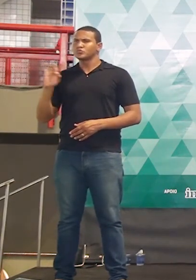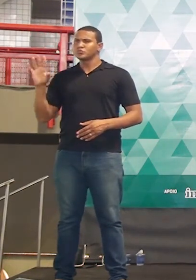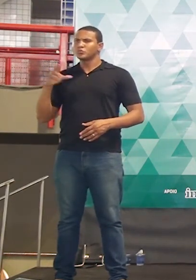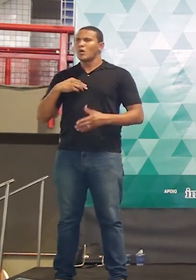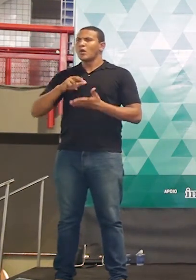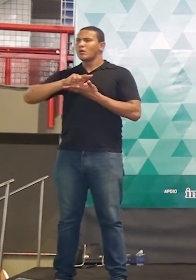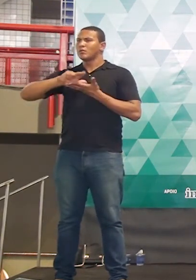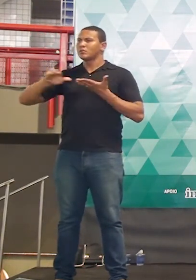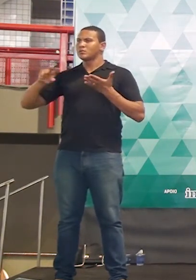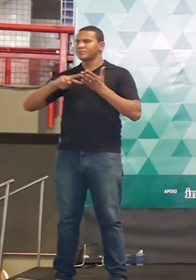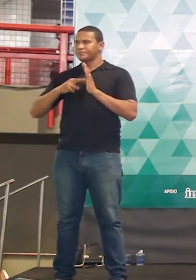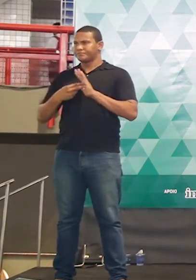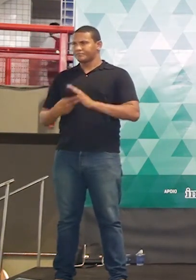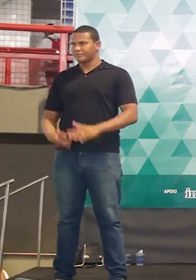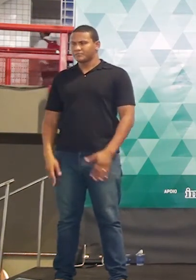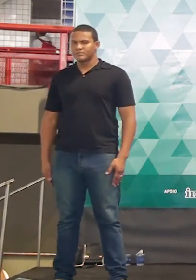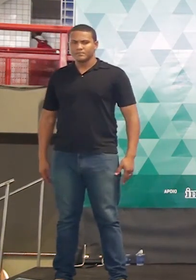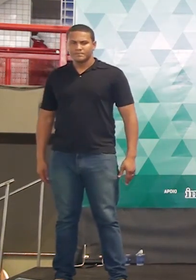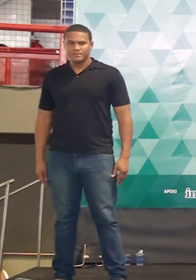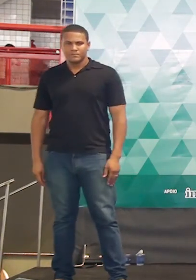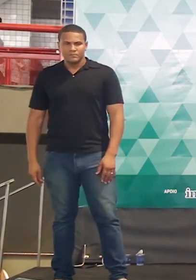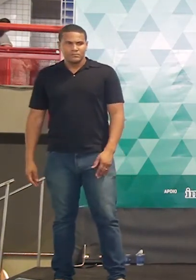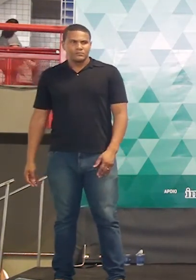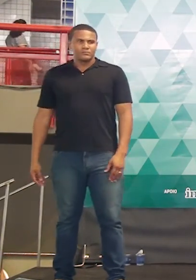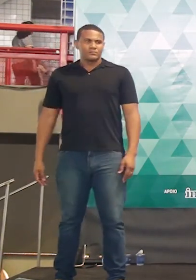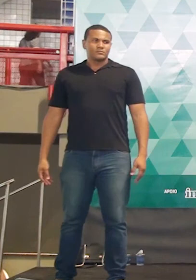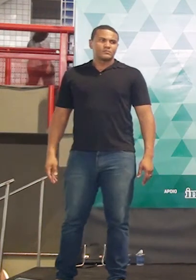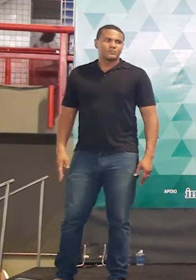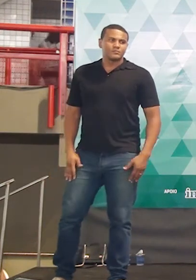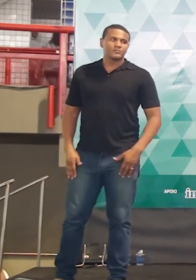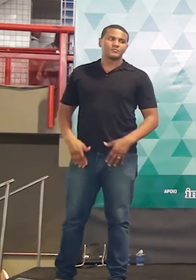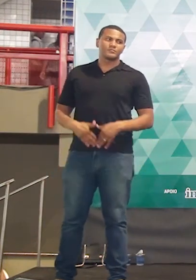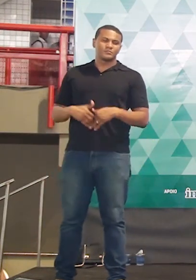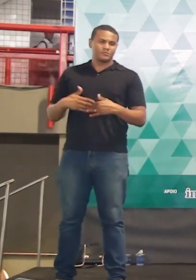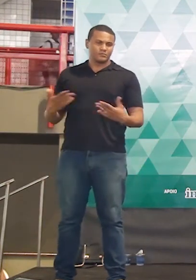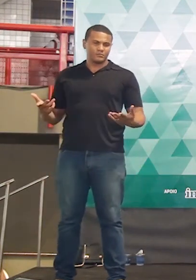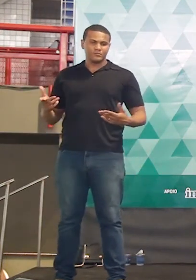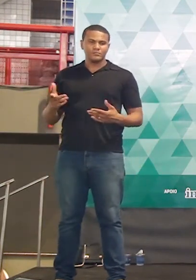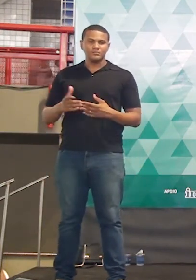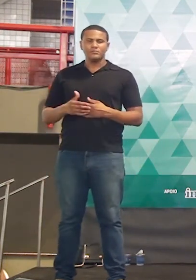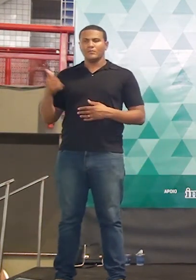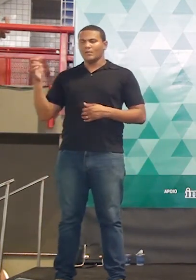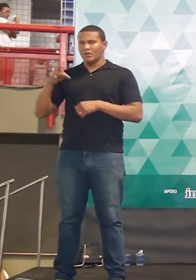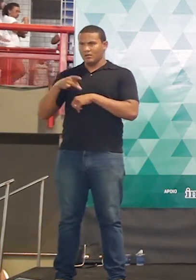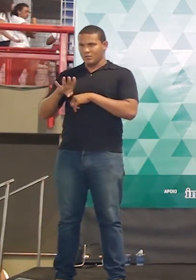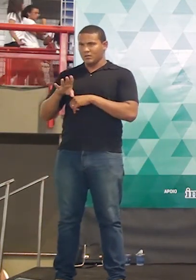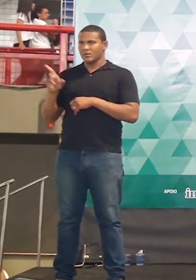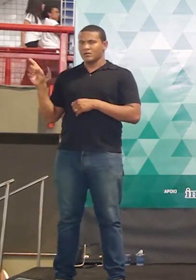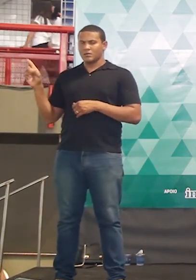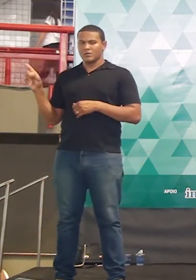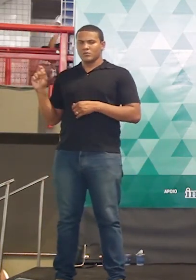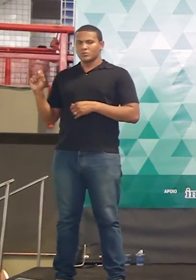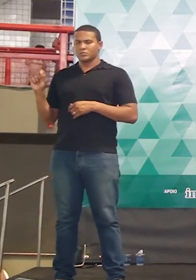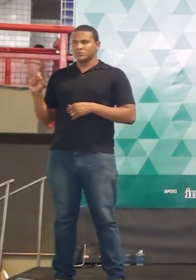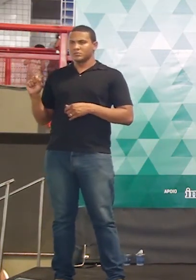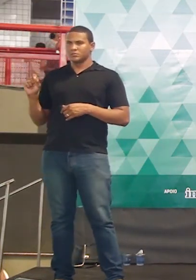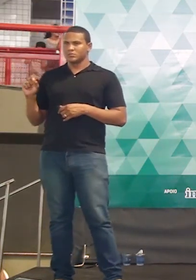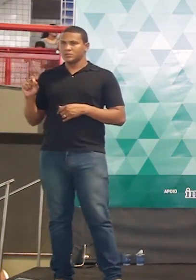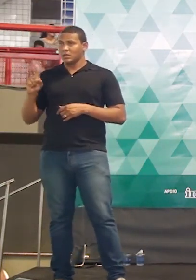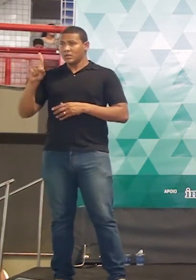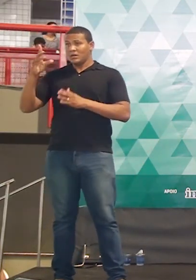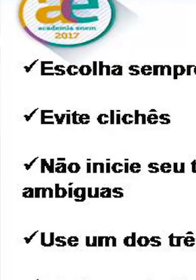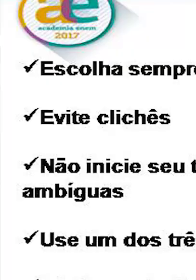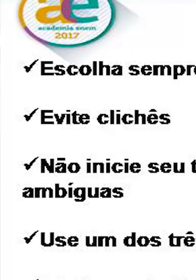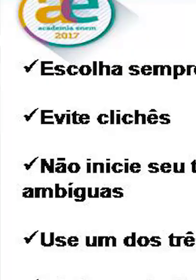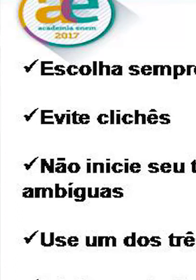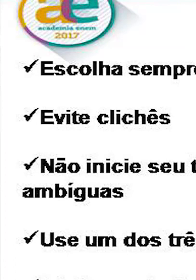Então vamos lá. As próximas dicas que a gente vai colocar para vocês é que não se inclua no